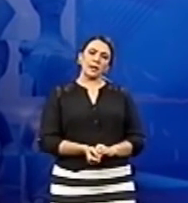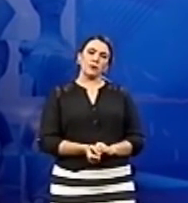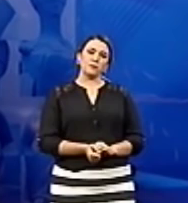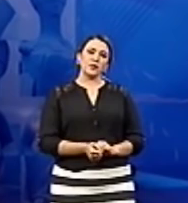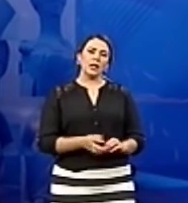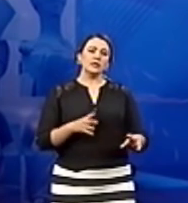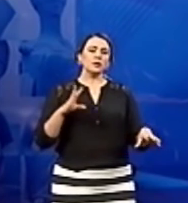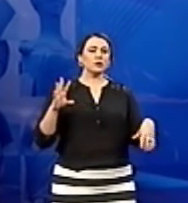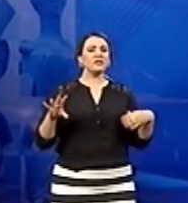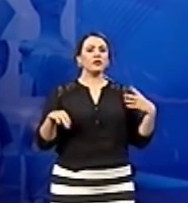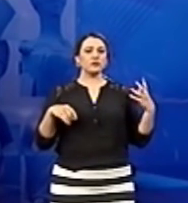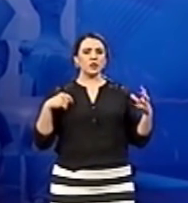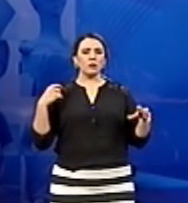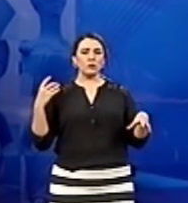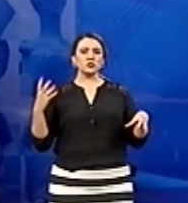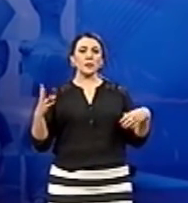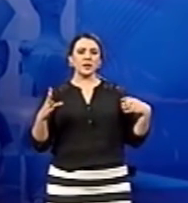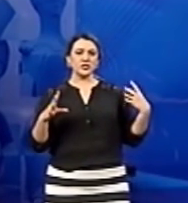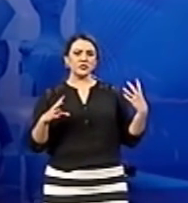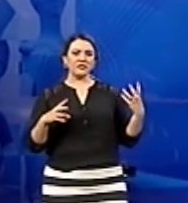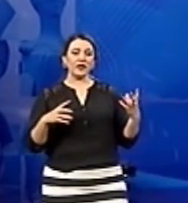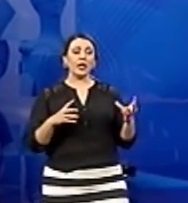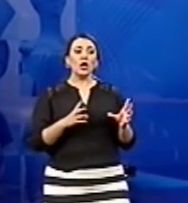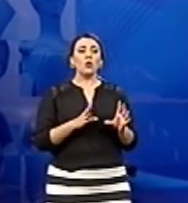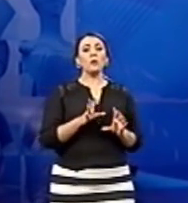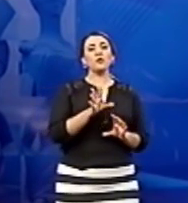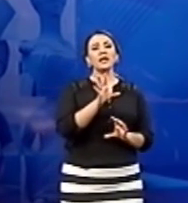seguro-desemprego. Então, eu estou falando de alguns só para a gente ver como que